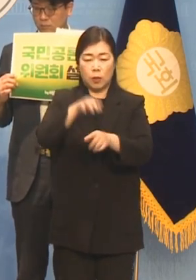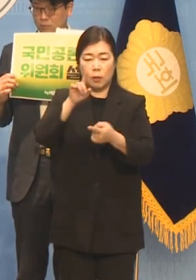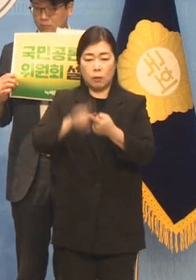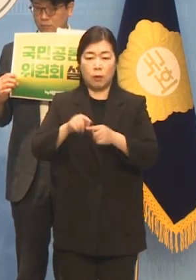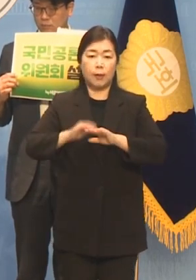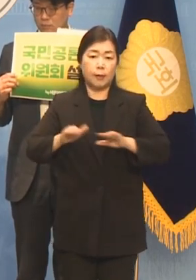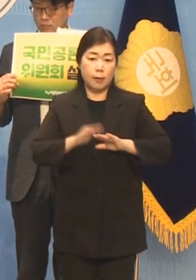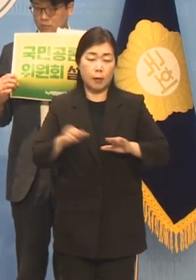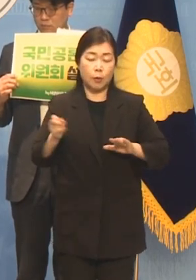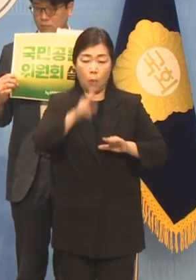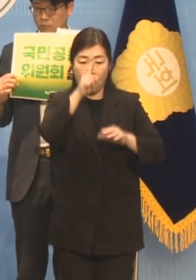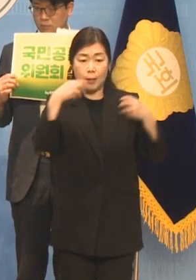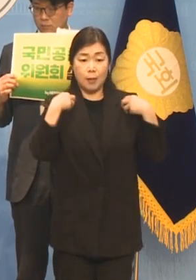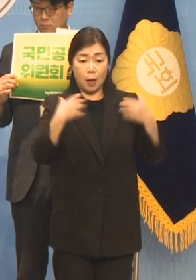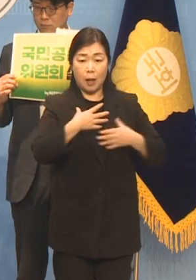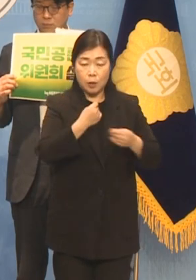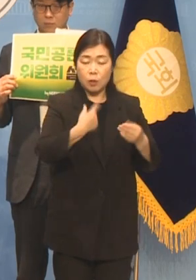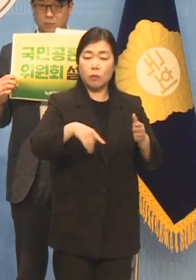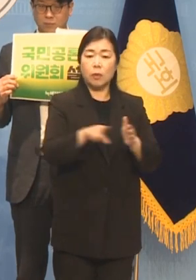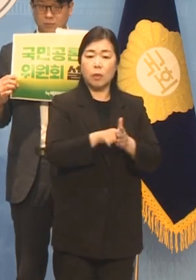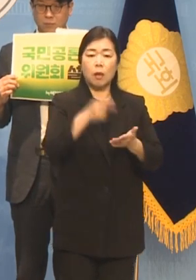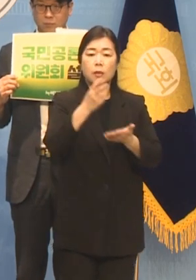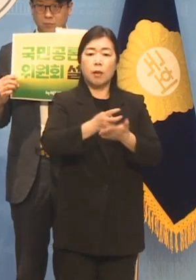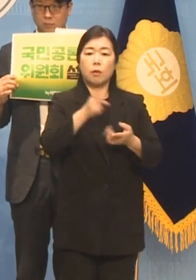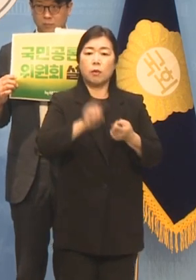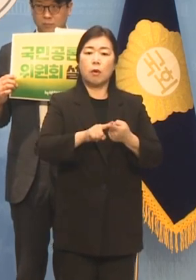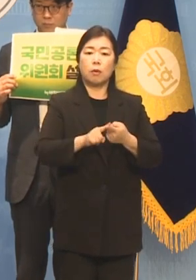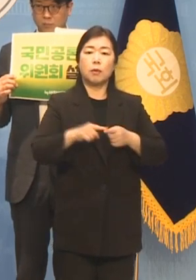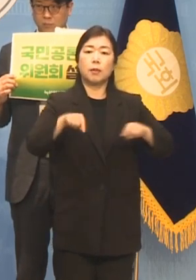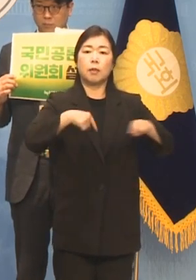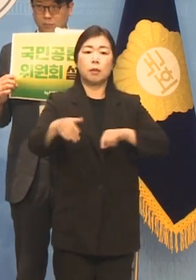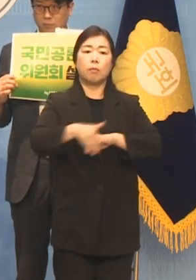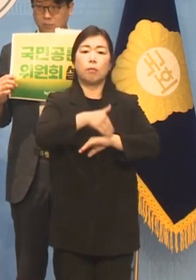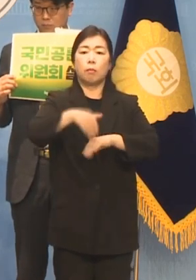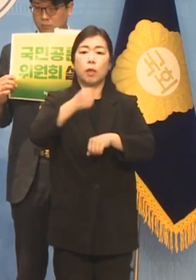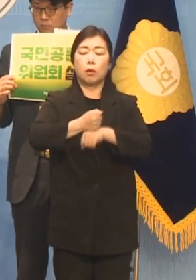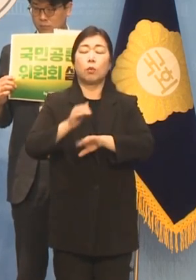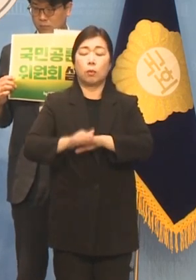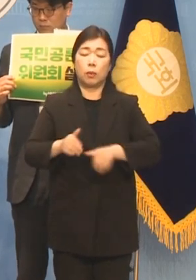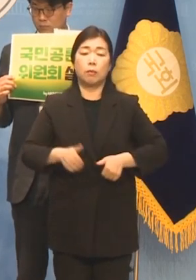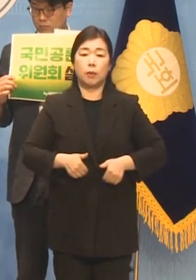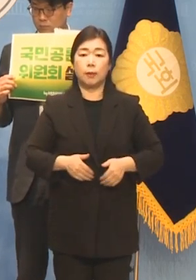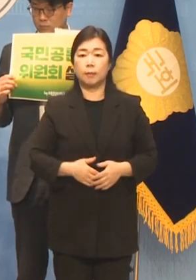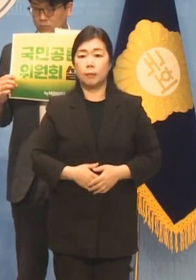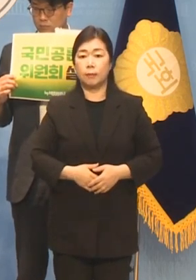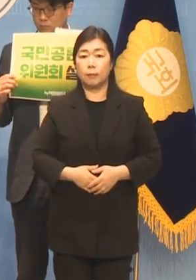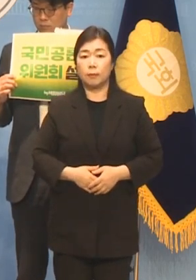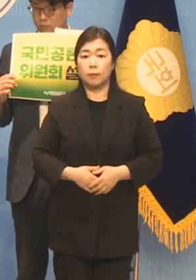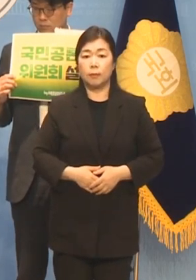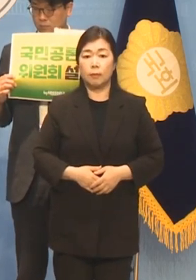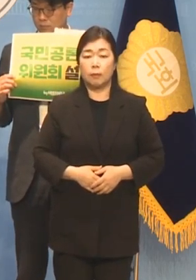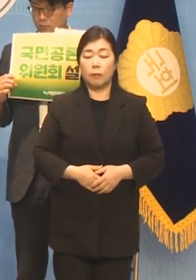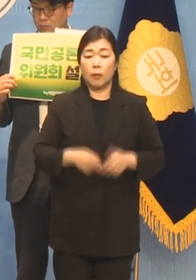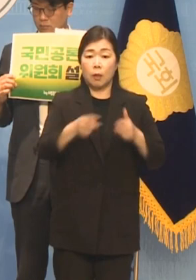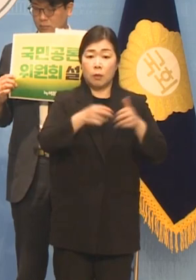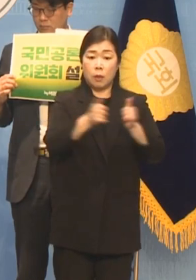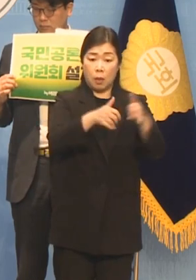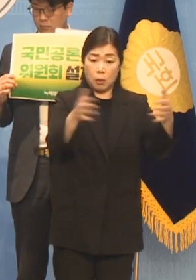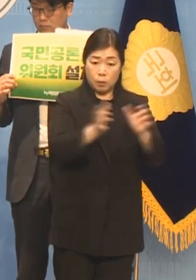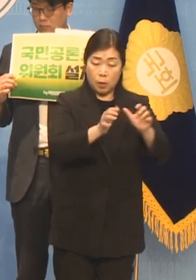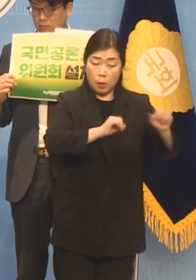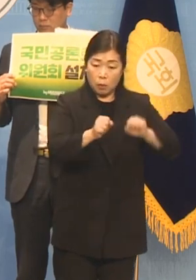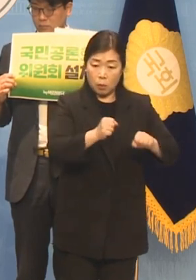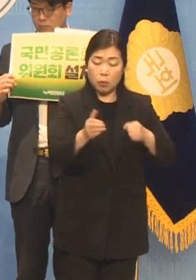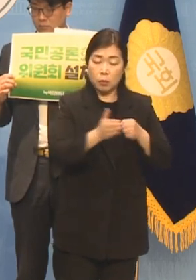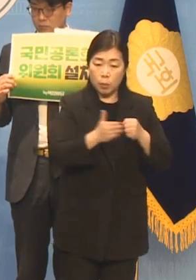대책과 환자 안전을 위한 제도적 장치를 마련해야 합니다. 무책임한 의사 집단 행동으로